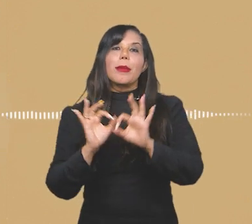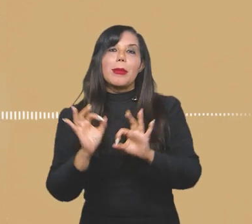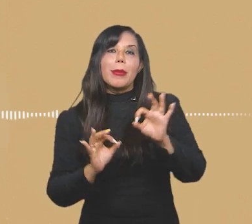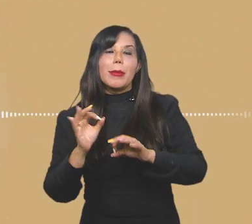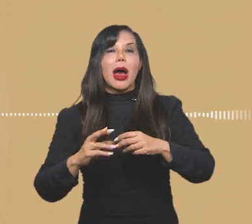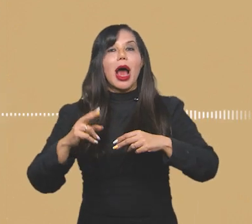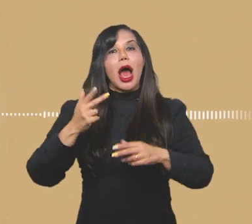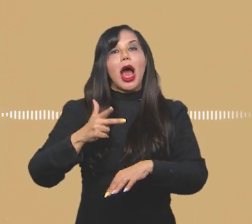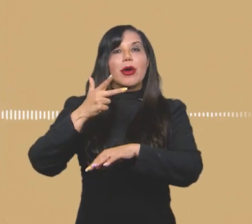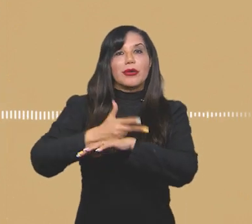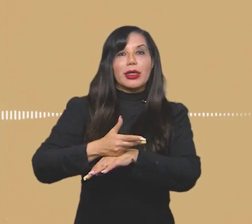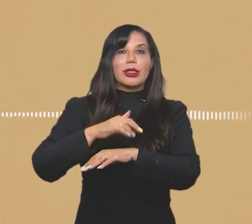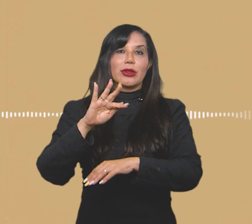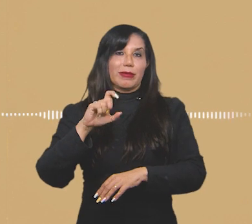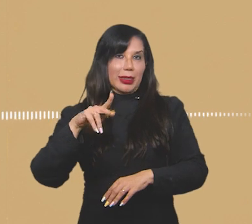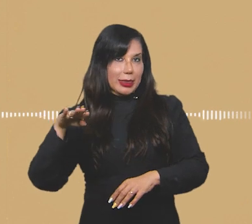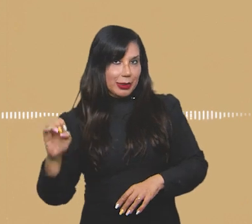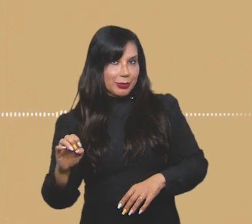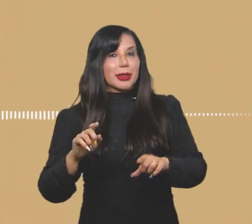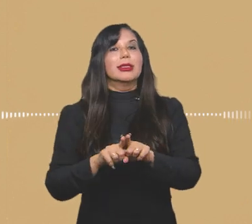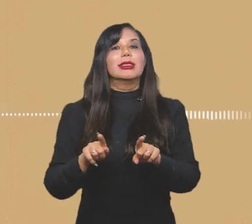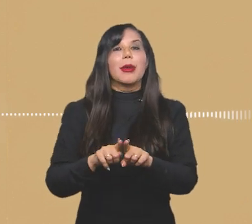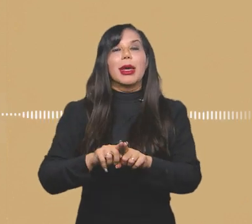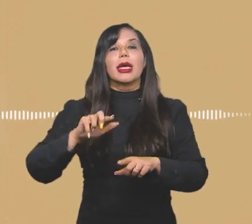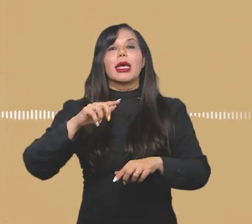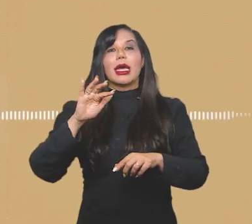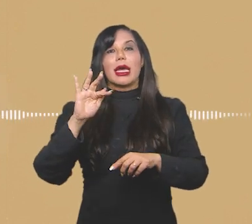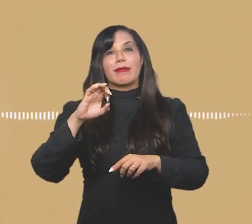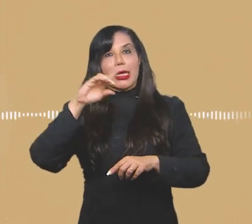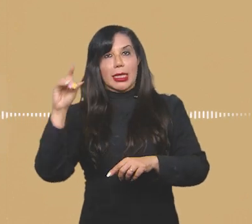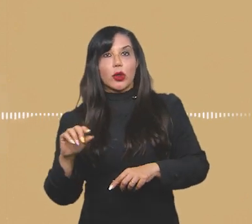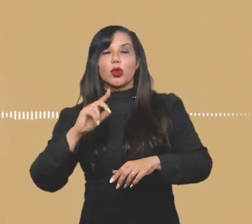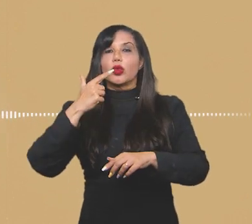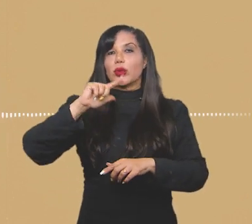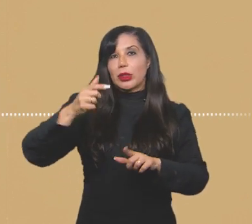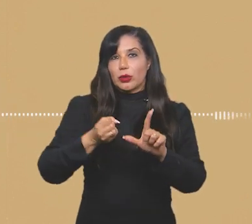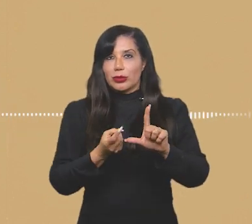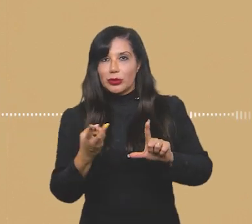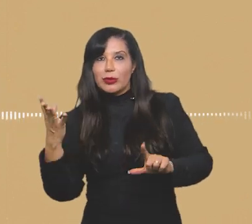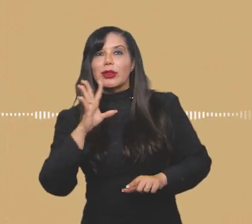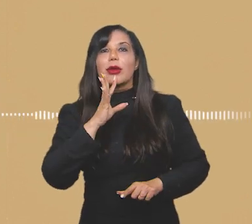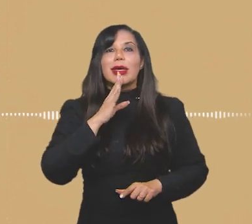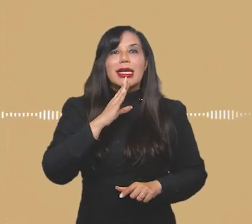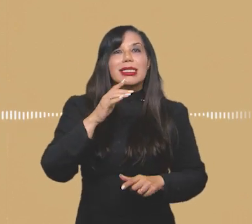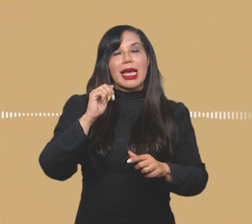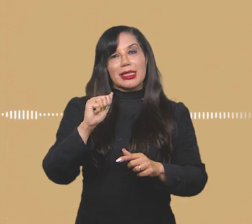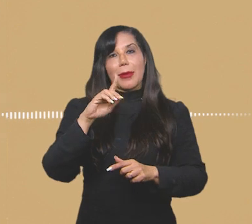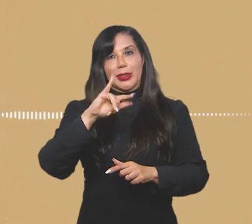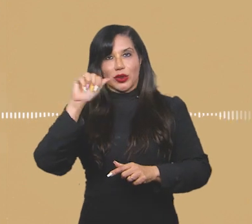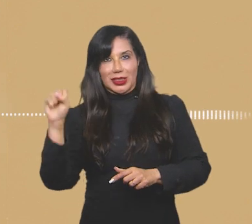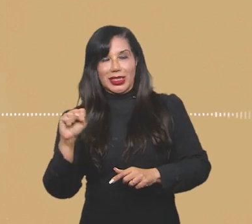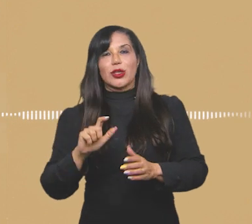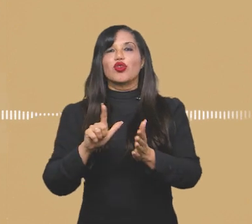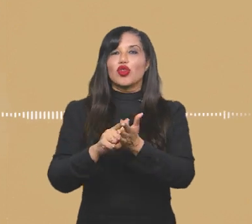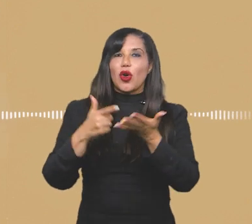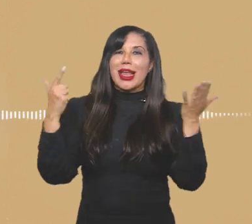Montagem da versão em vídeo, Felipe Leite e Fernando Miranda. No segundo episódio, você vai conhecer um pouco do trabalho de Abdias Nascimento e